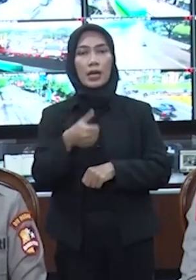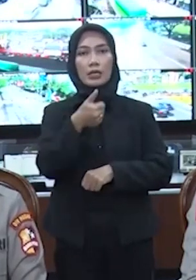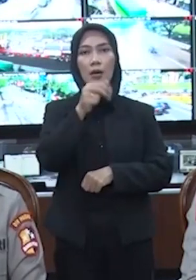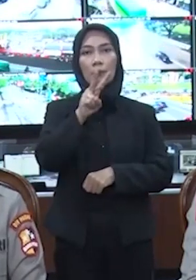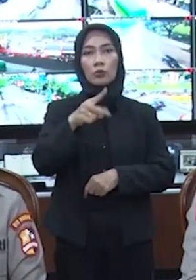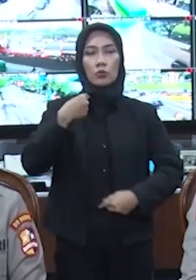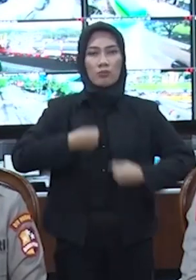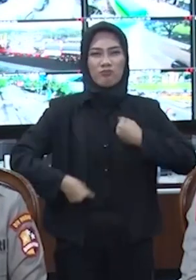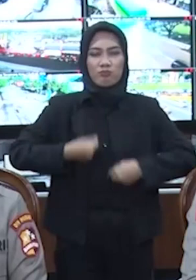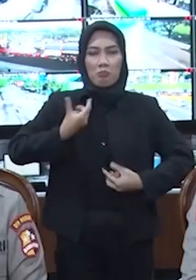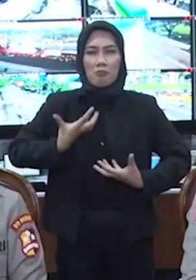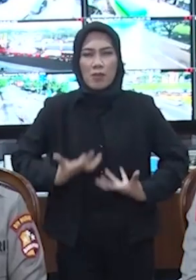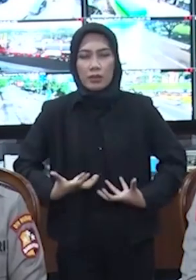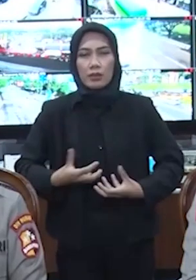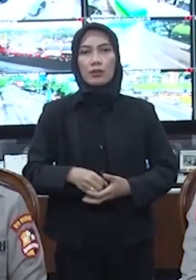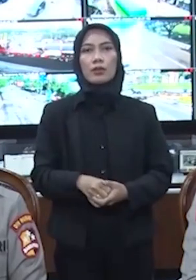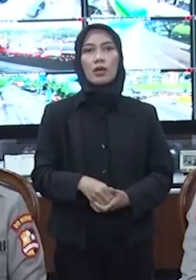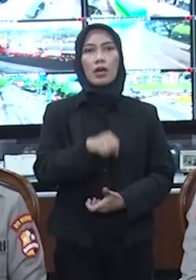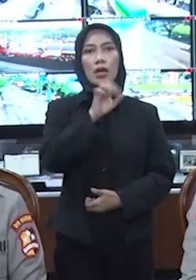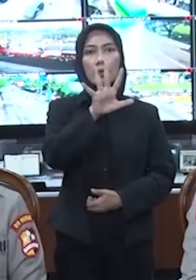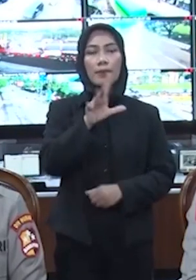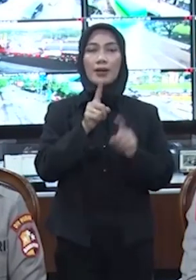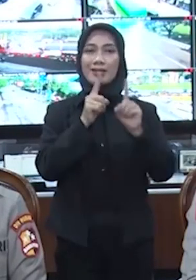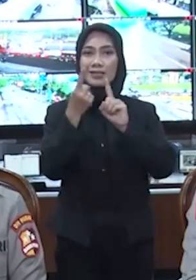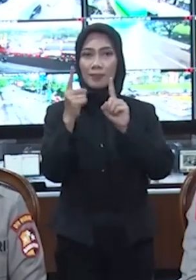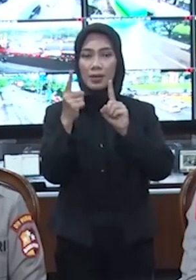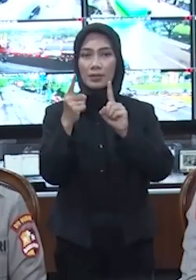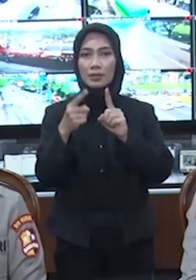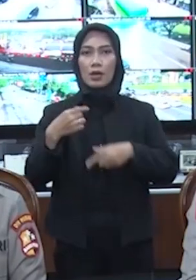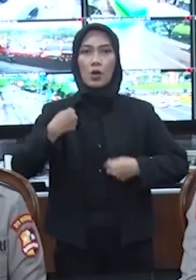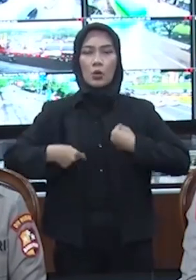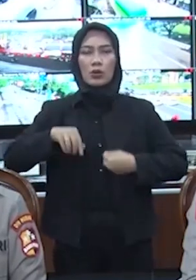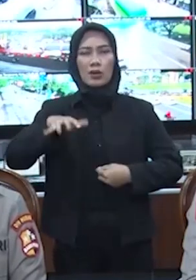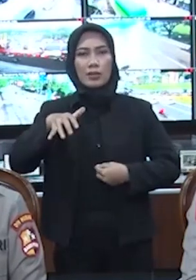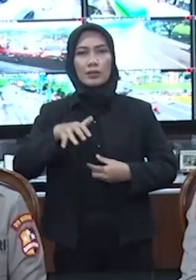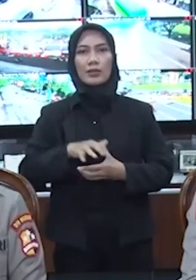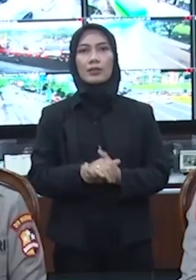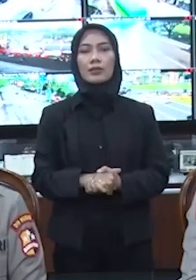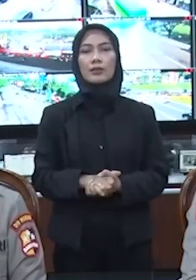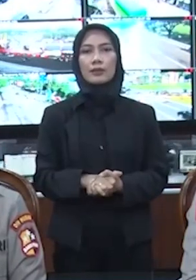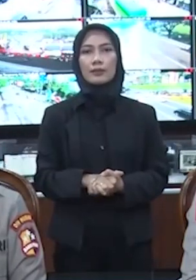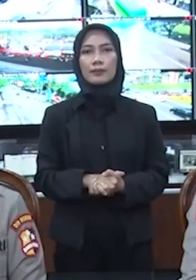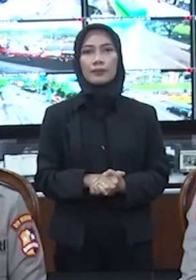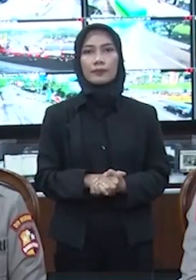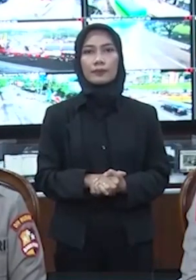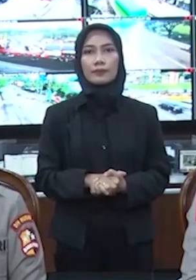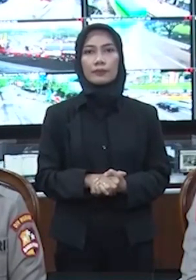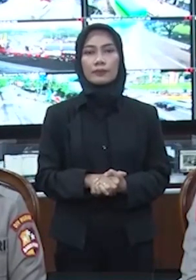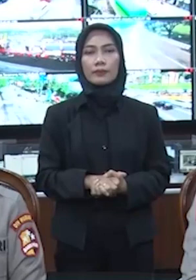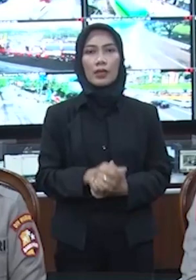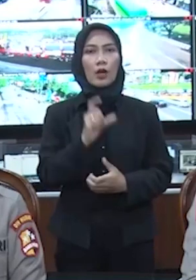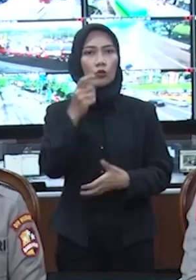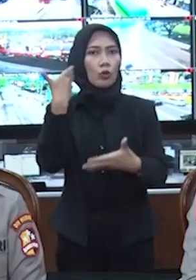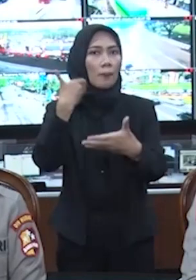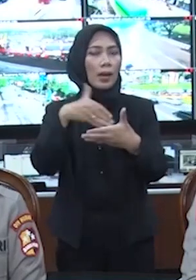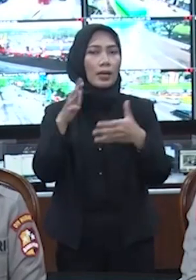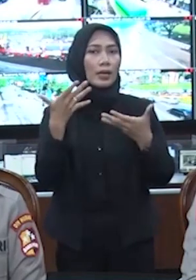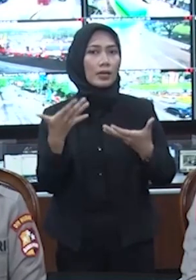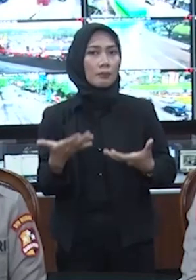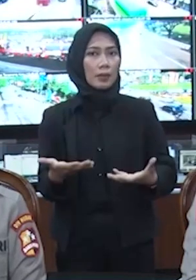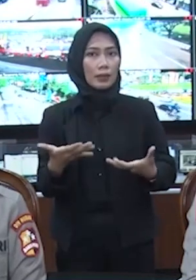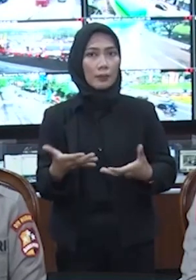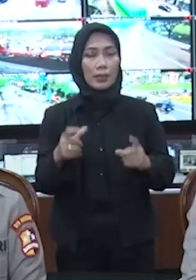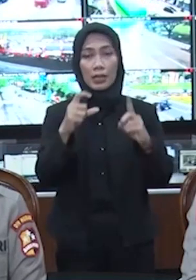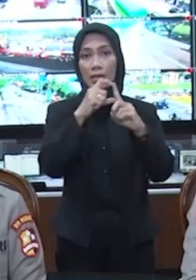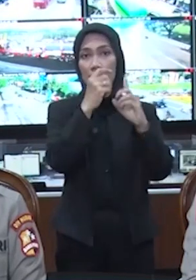Luka berat 511 orang luka ringan sementara untuk data pelanggaran lalu lintas berdasarkan hasil